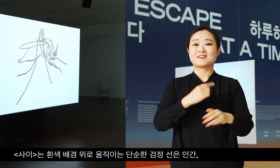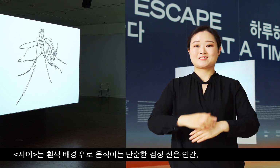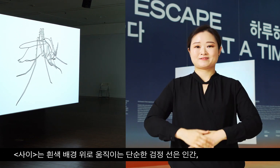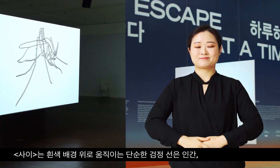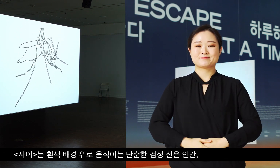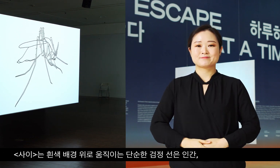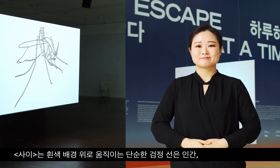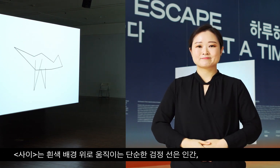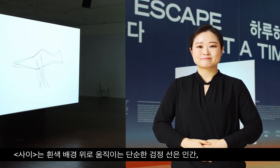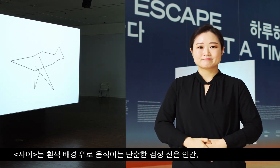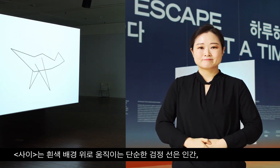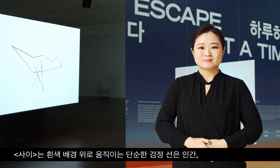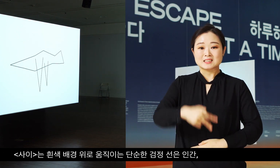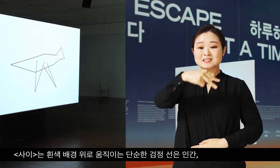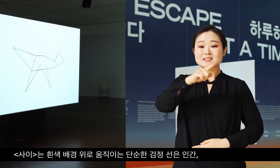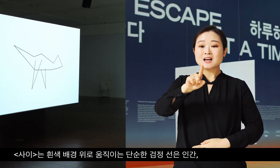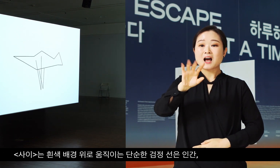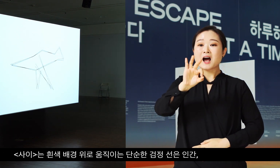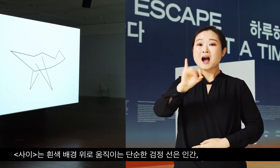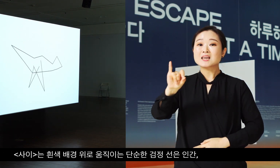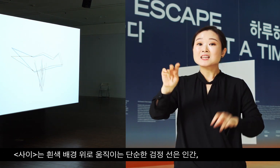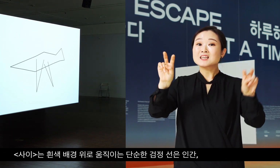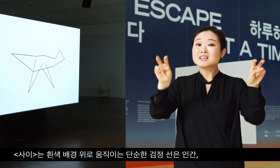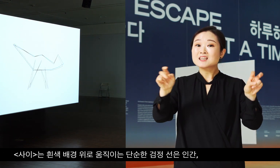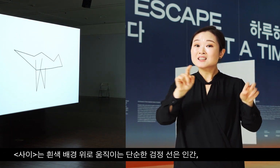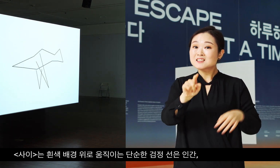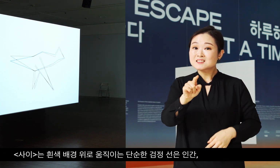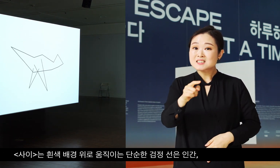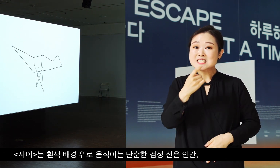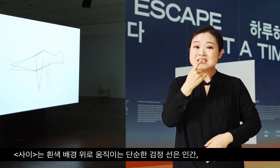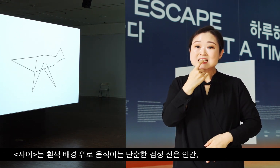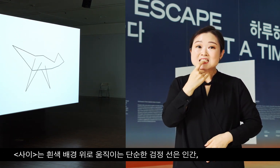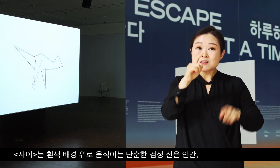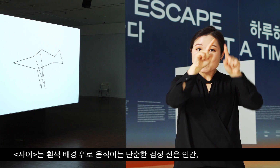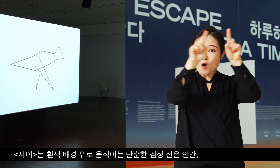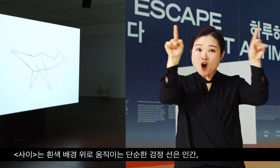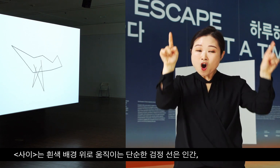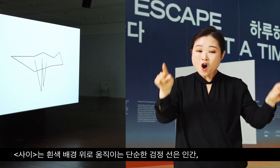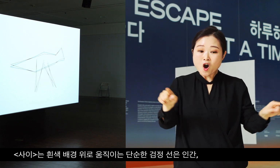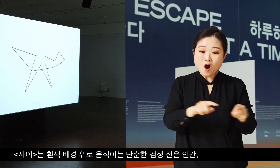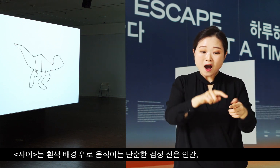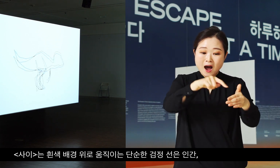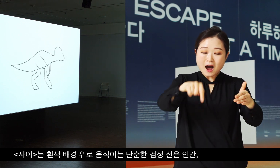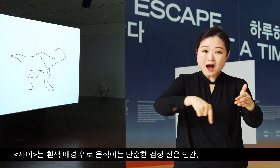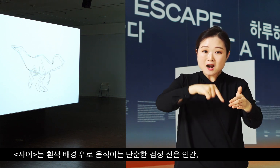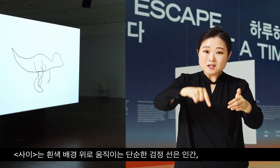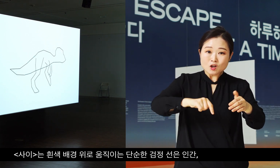사이는 흰색 배경 위로 움직이는 단순한 검정선은 인간,